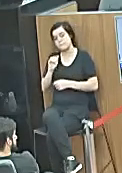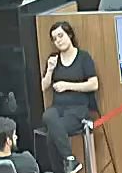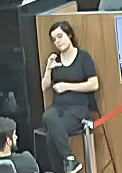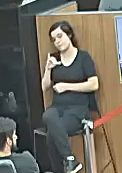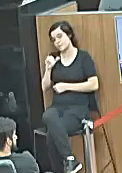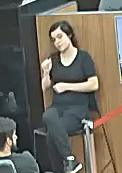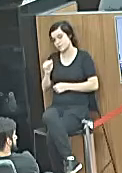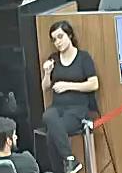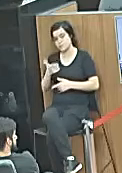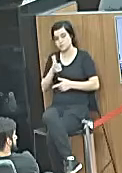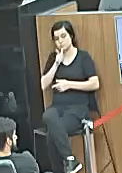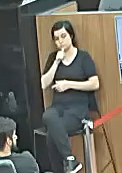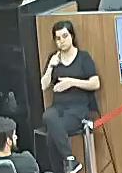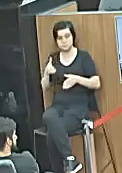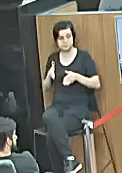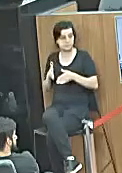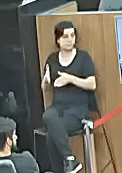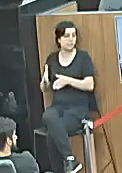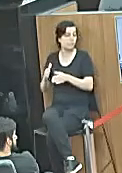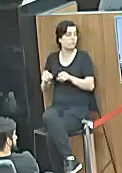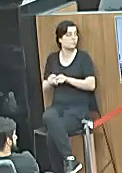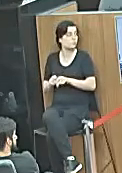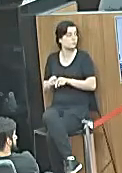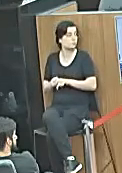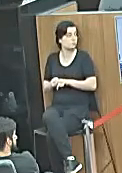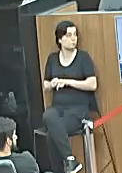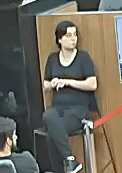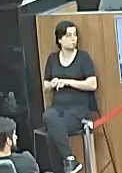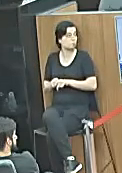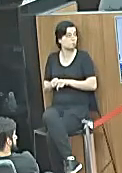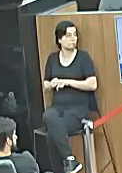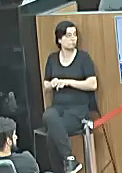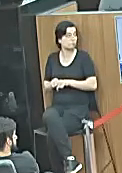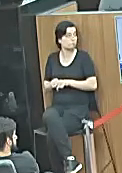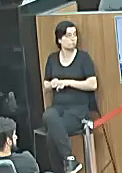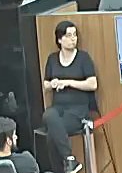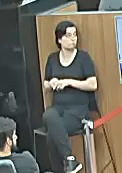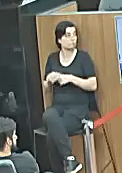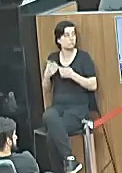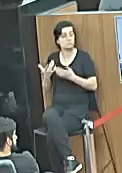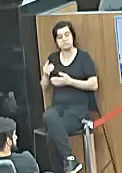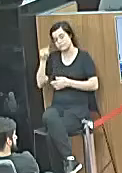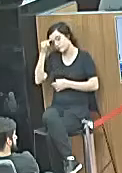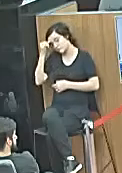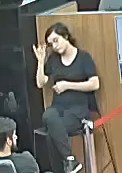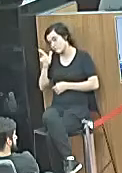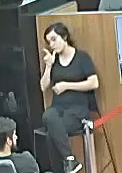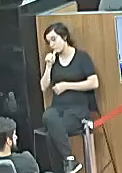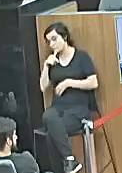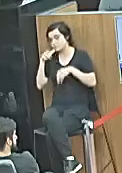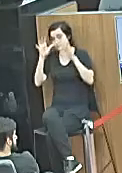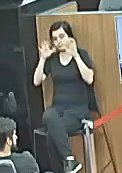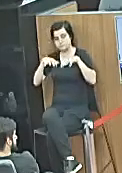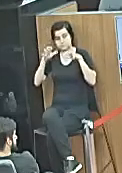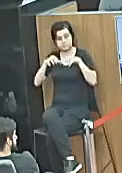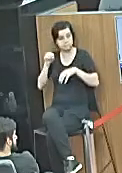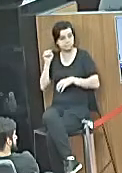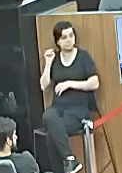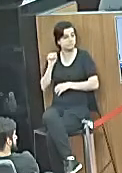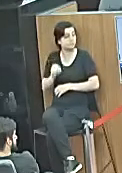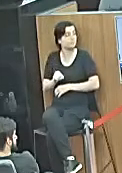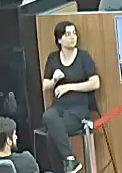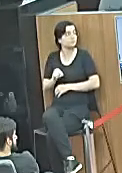contenção e hidrográfica da água da chuva em seu disco com